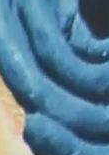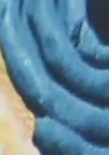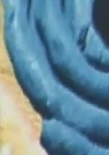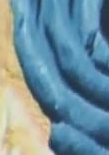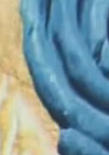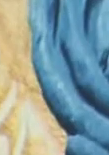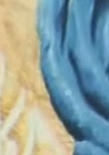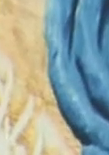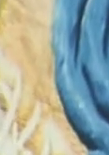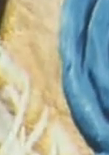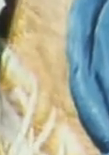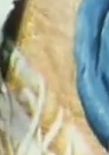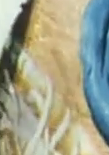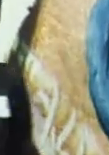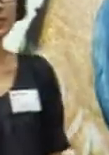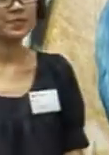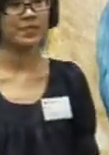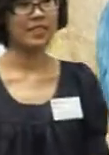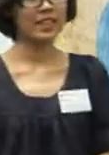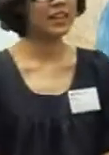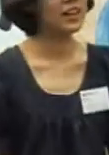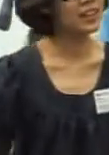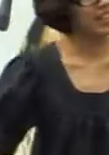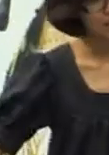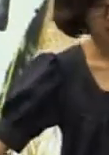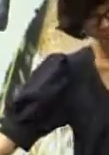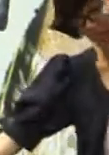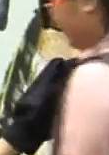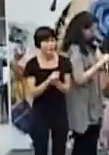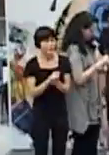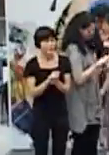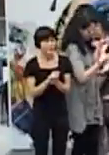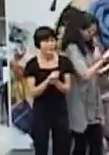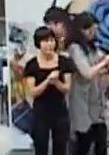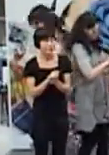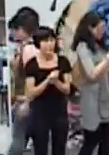曬。好，唔該曬凱琪，多謝你，謝謝。